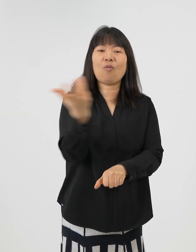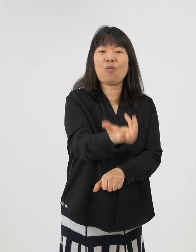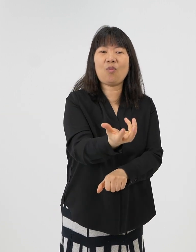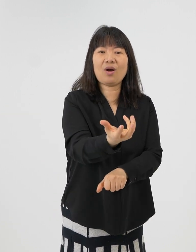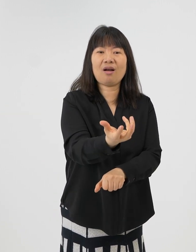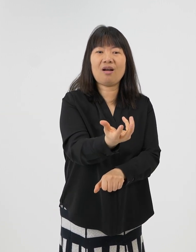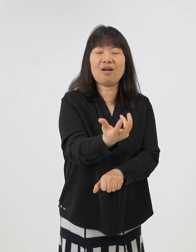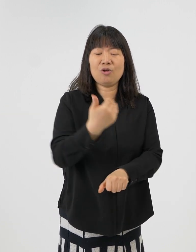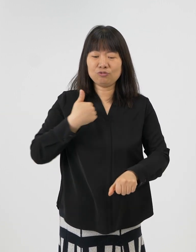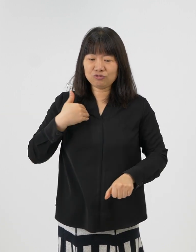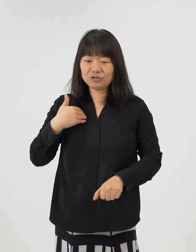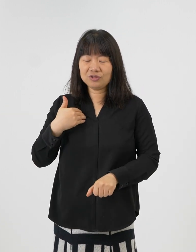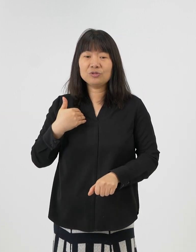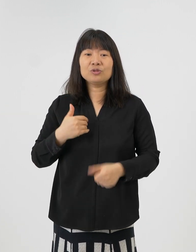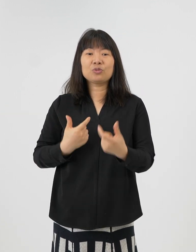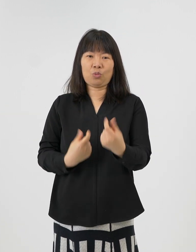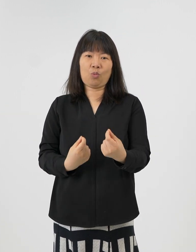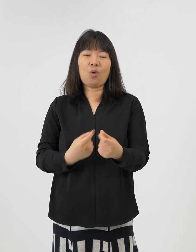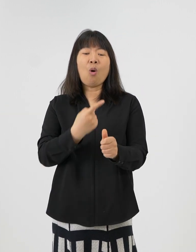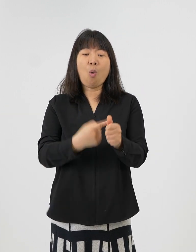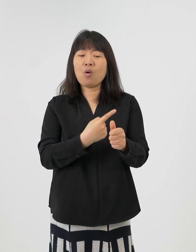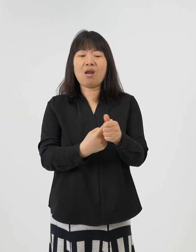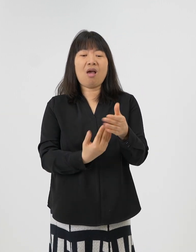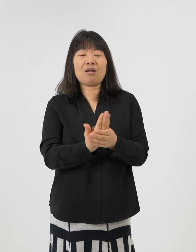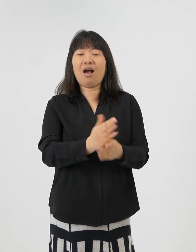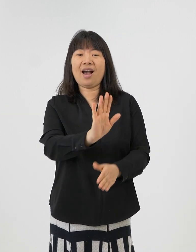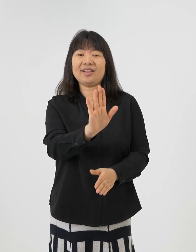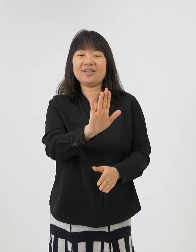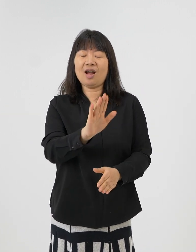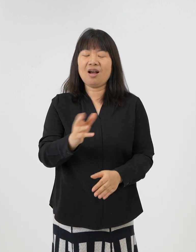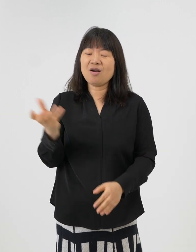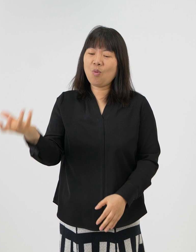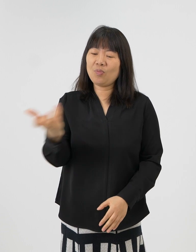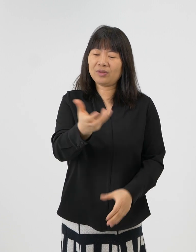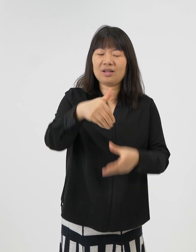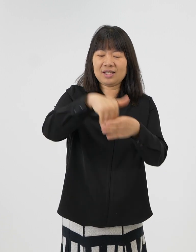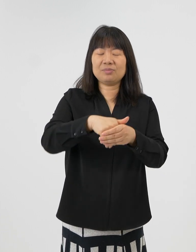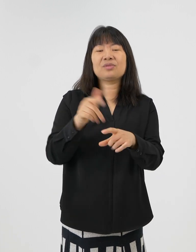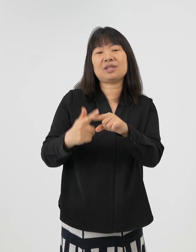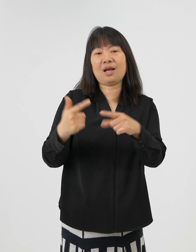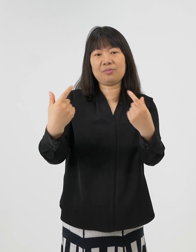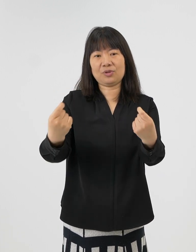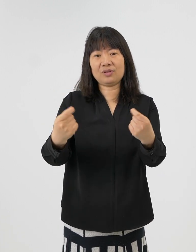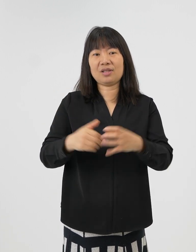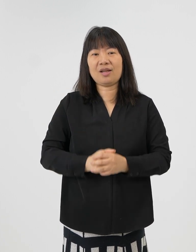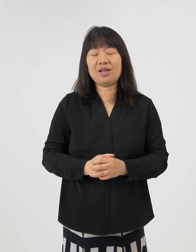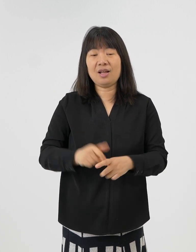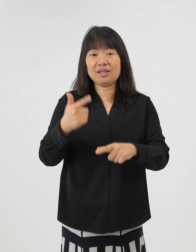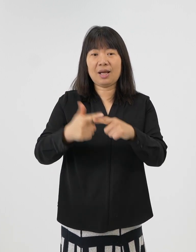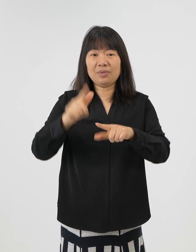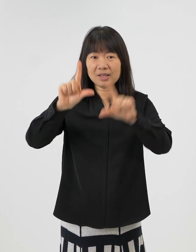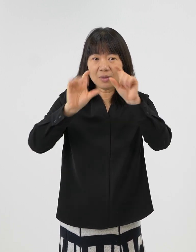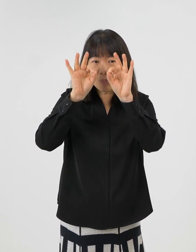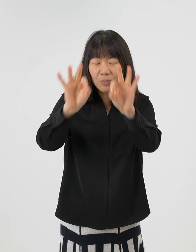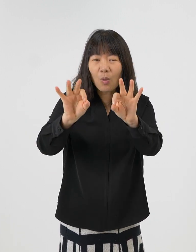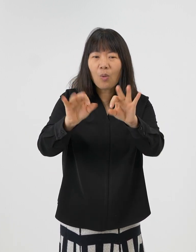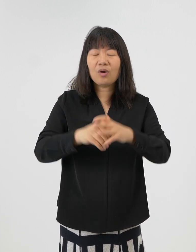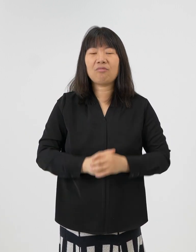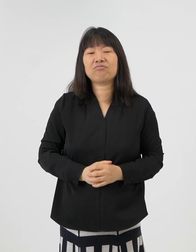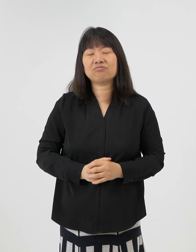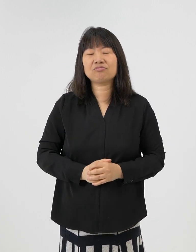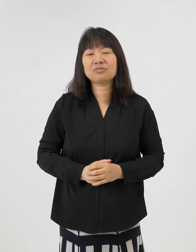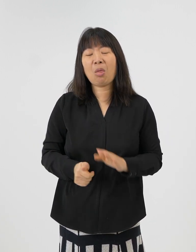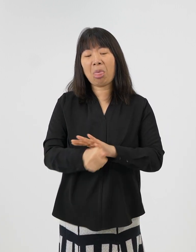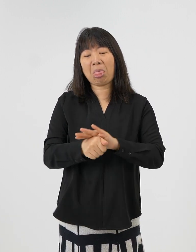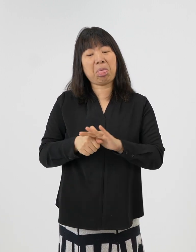심은 나무예요 우리가. 이 나무라는 존재는 이 이미지는 철저하게 수동적이고 피동적일